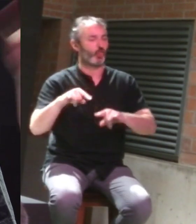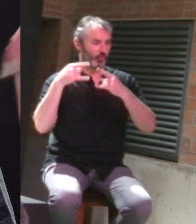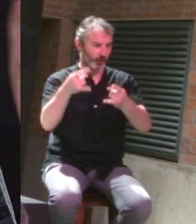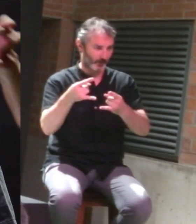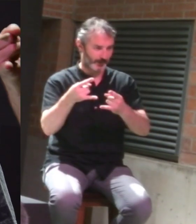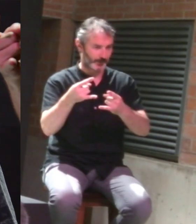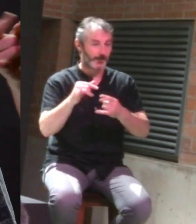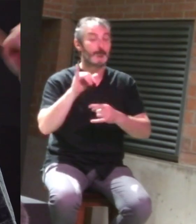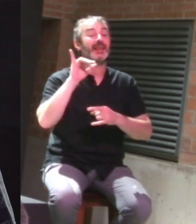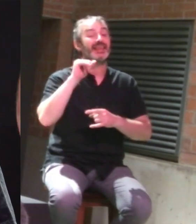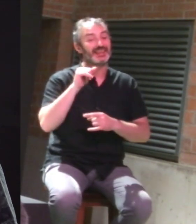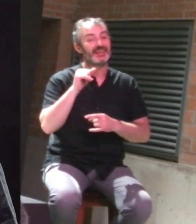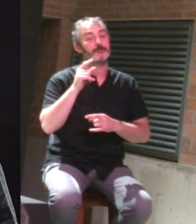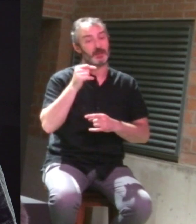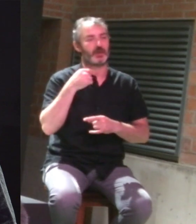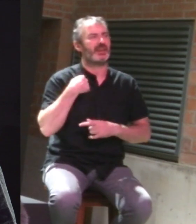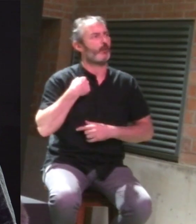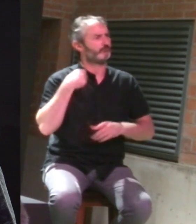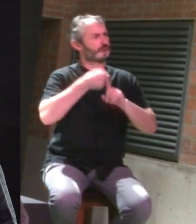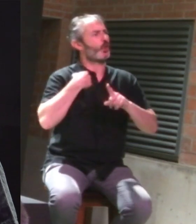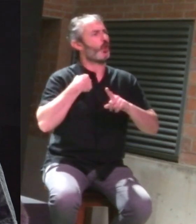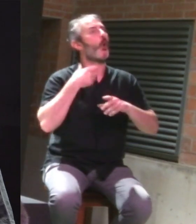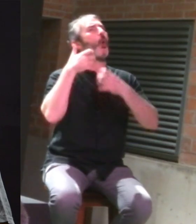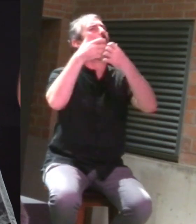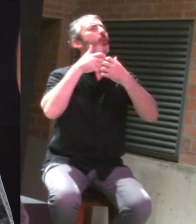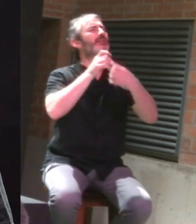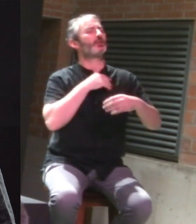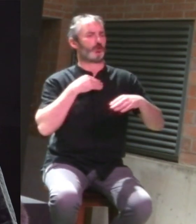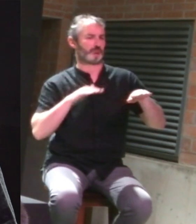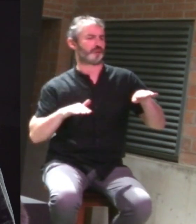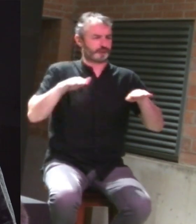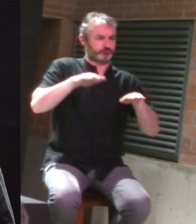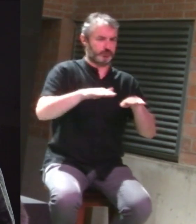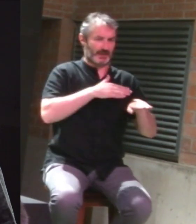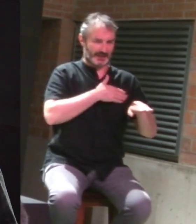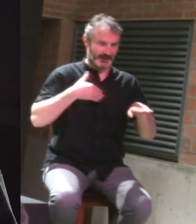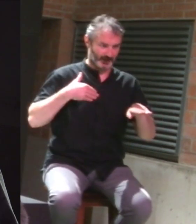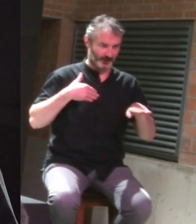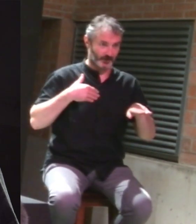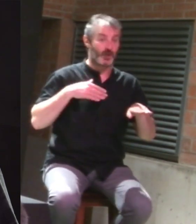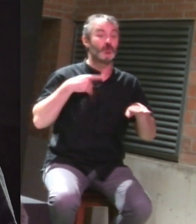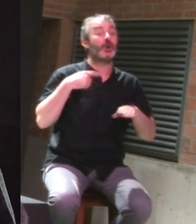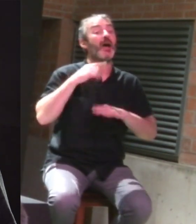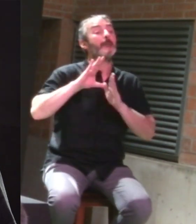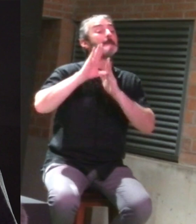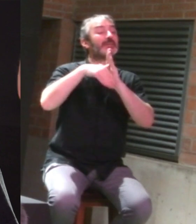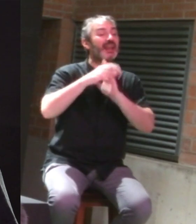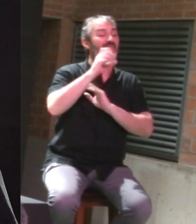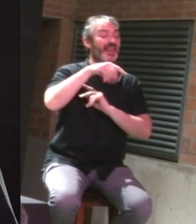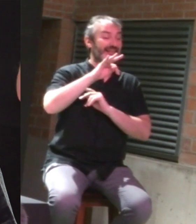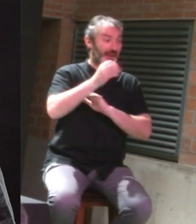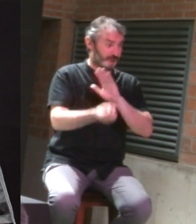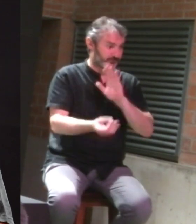sensibilidad respecto a su papel en las luchas sociales. El nacimiento de Solidaridad Obrera y luego de la CNT, esta última